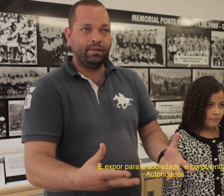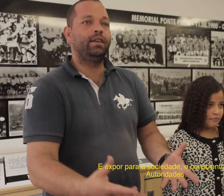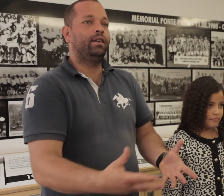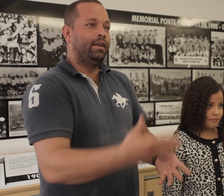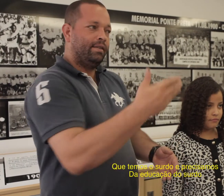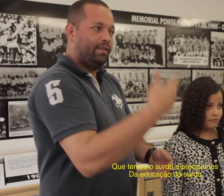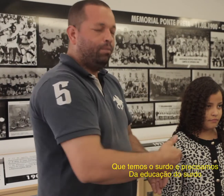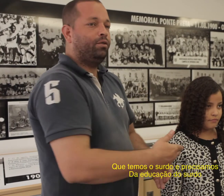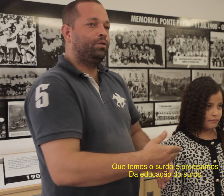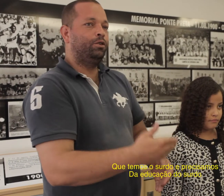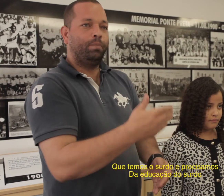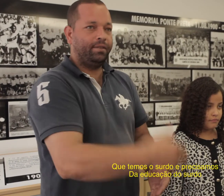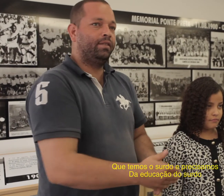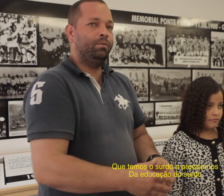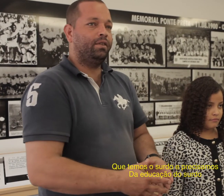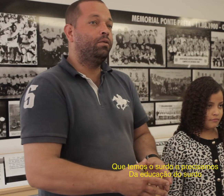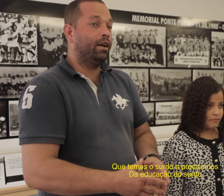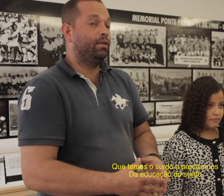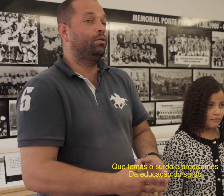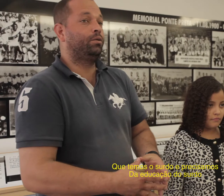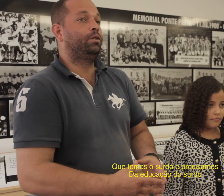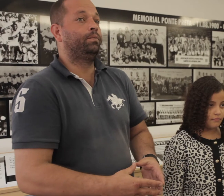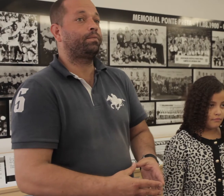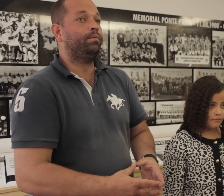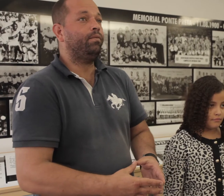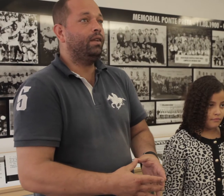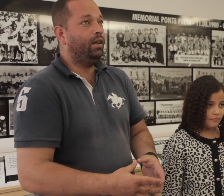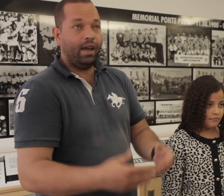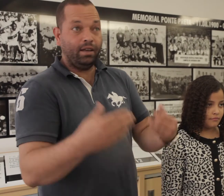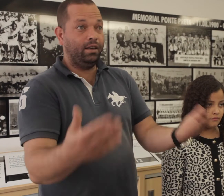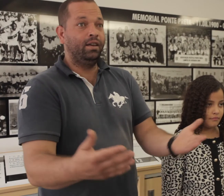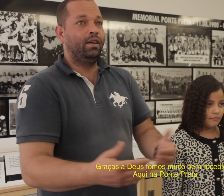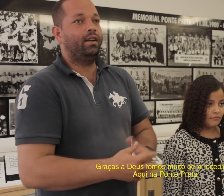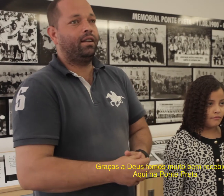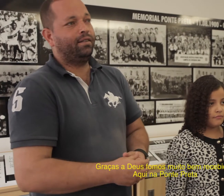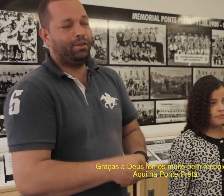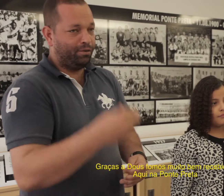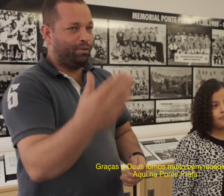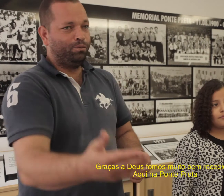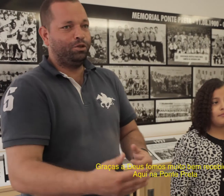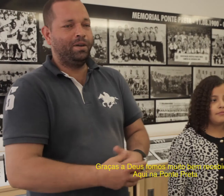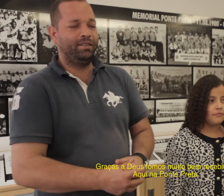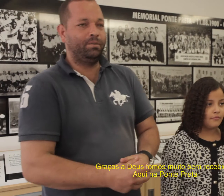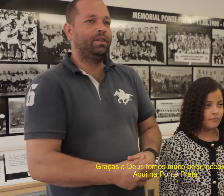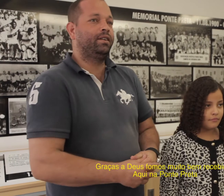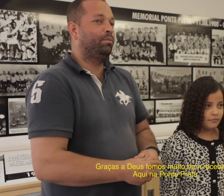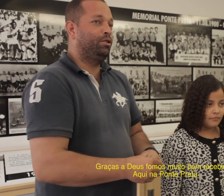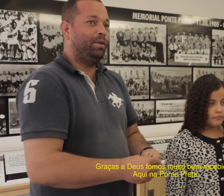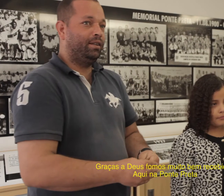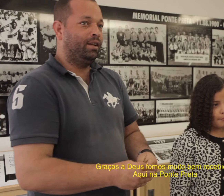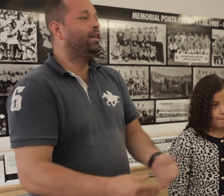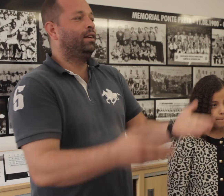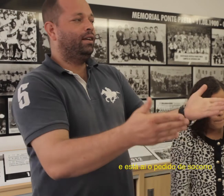autoridades que temos o surdo, precisamos da educação do surdo. E aí, graças a Deus, fomos muito bem recebidos aqui na